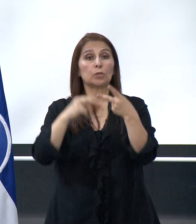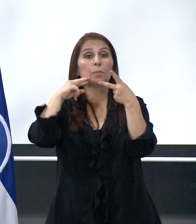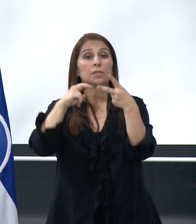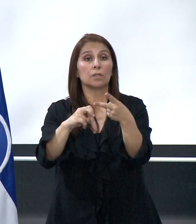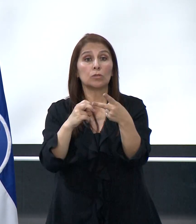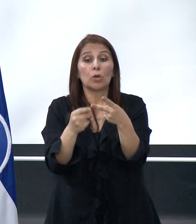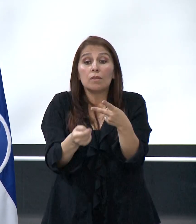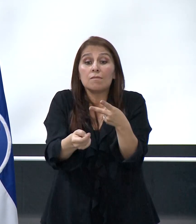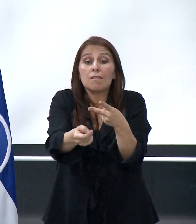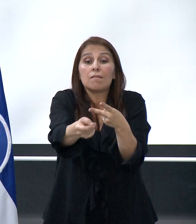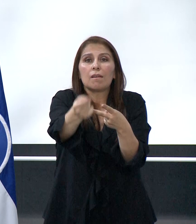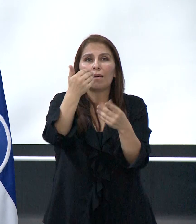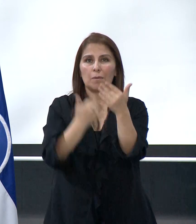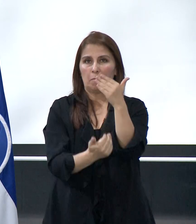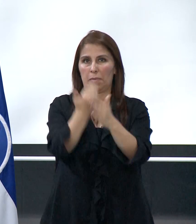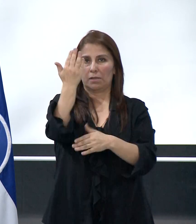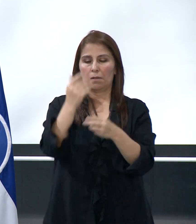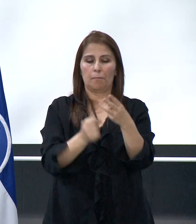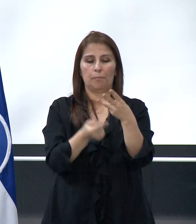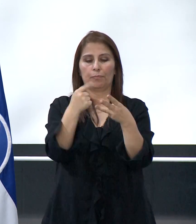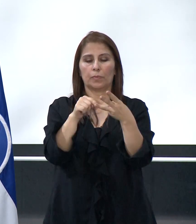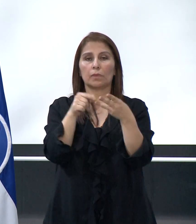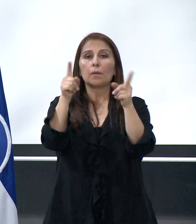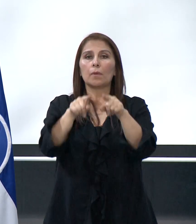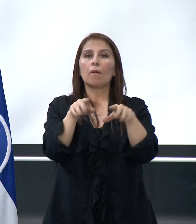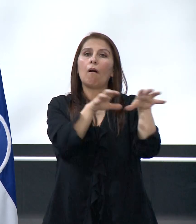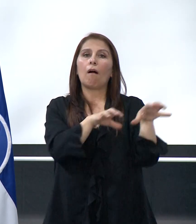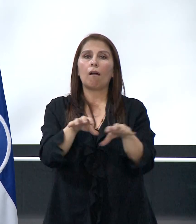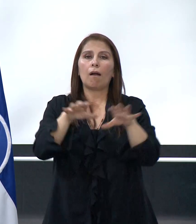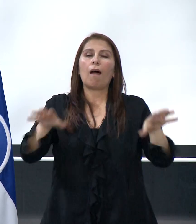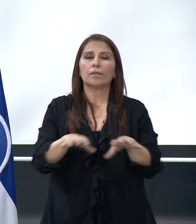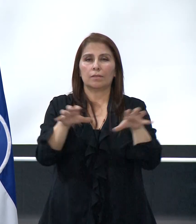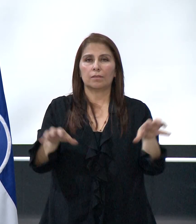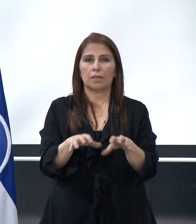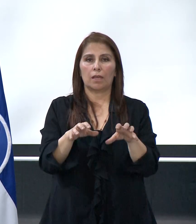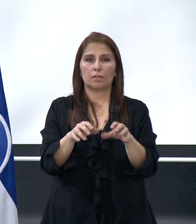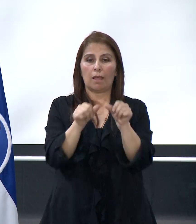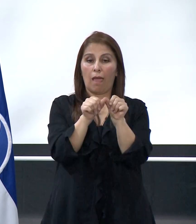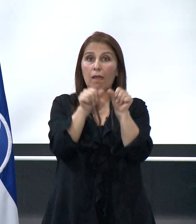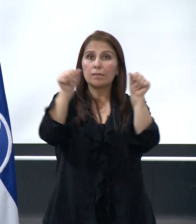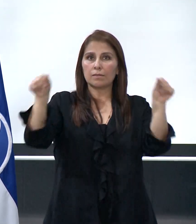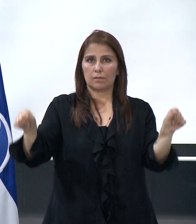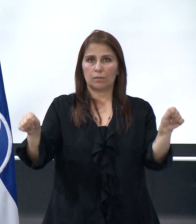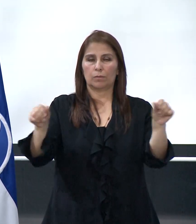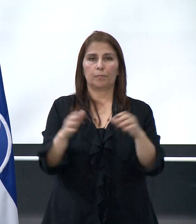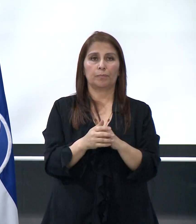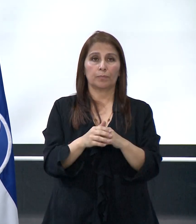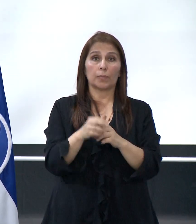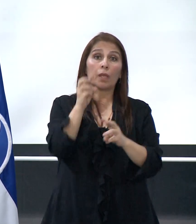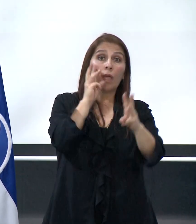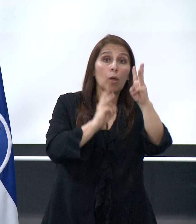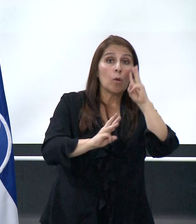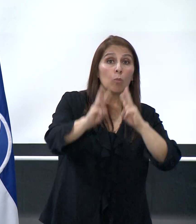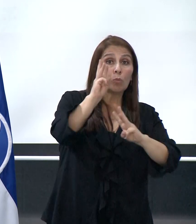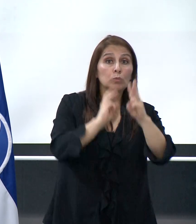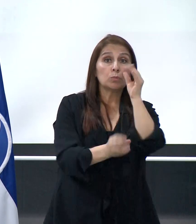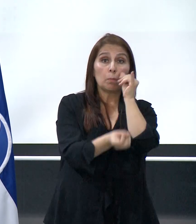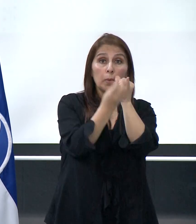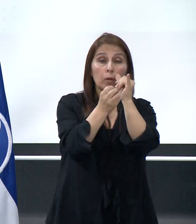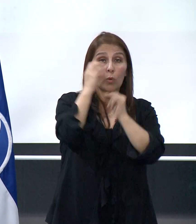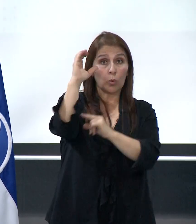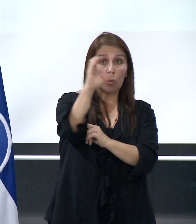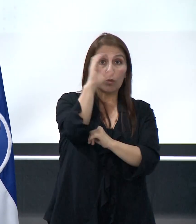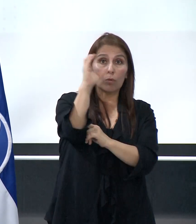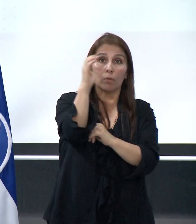tenemos también actividades de extensión el museo pedagógico colombiano